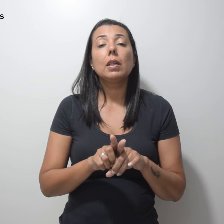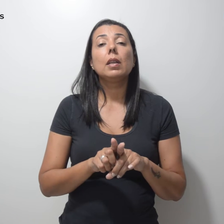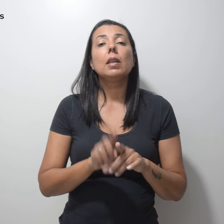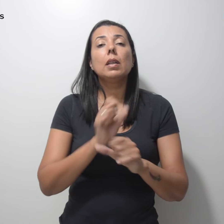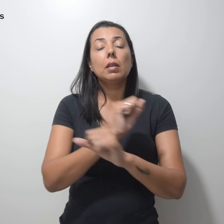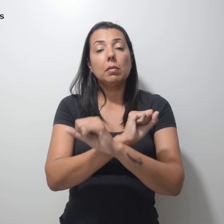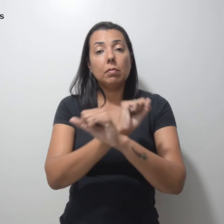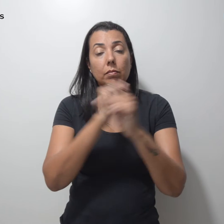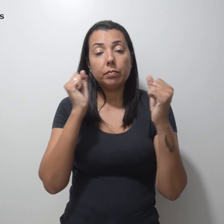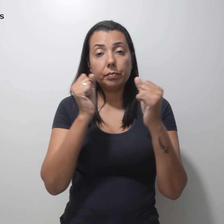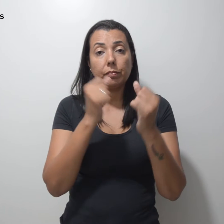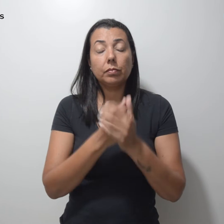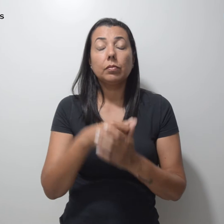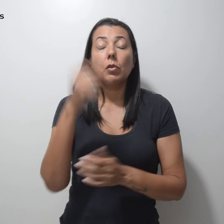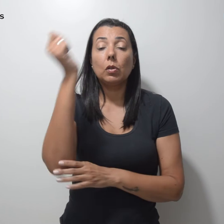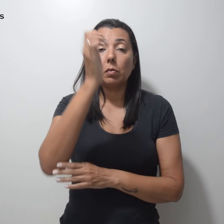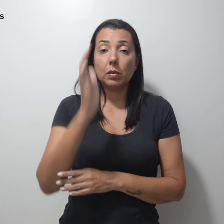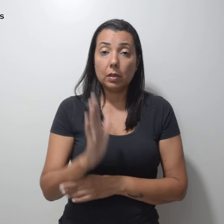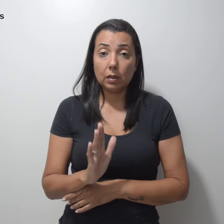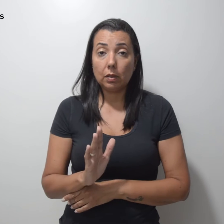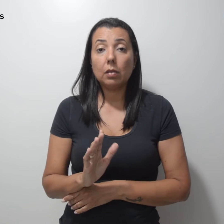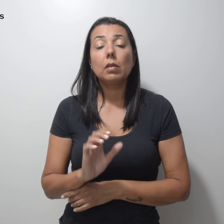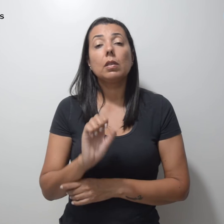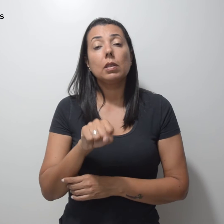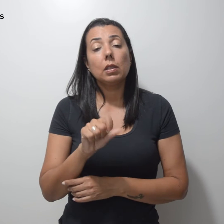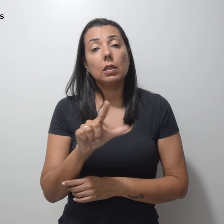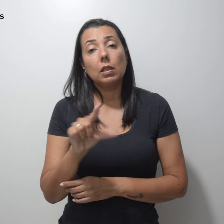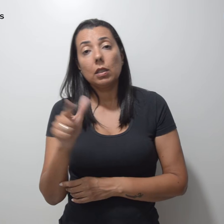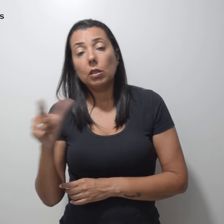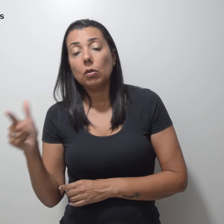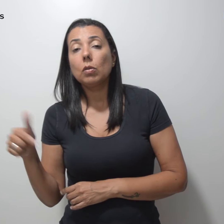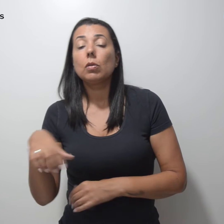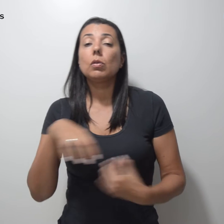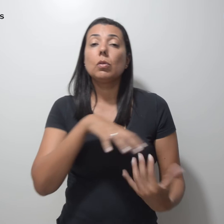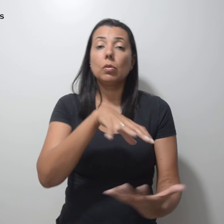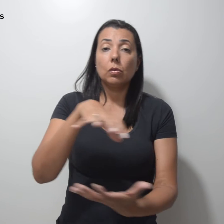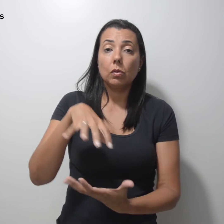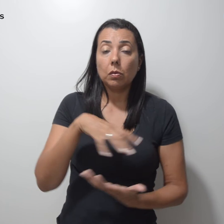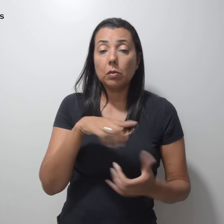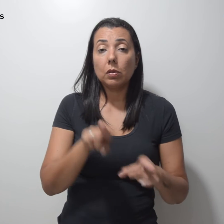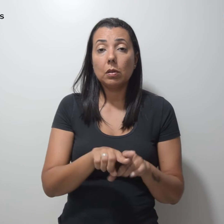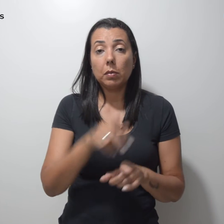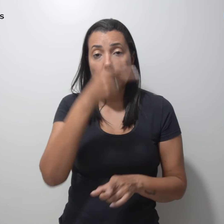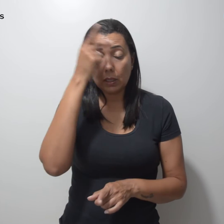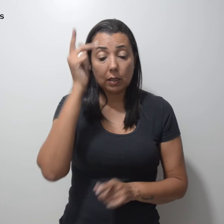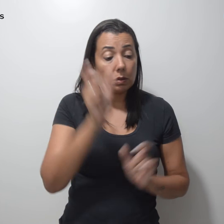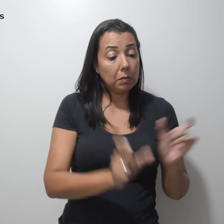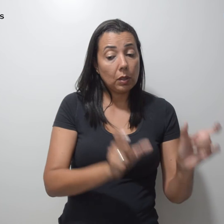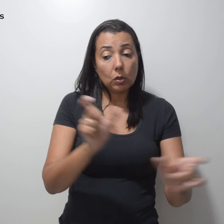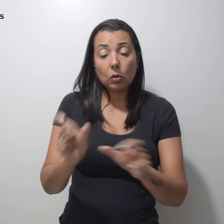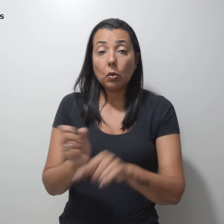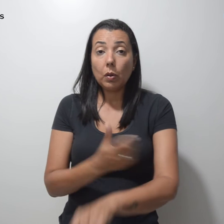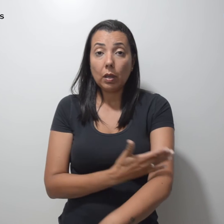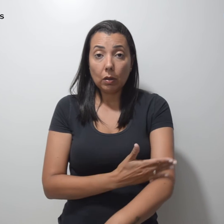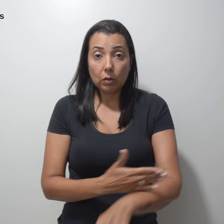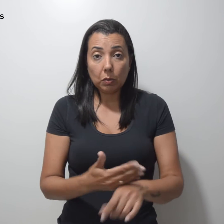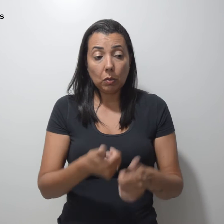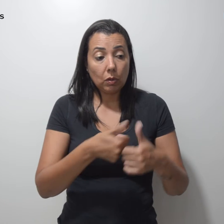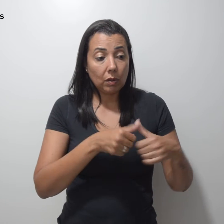da escravidão no Brasil e em outras partes do mundo. As pessoas se acostumaram a fixar a imagem